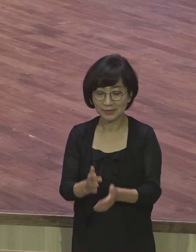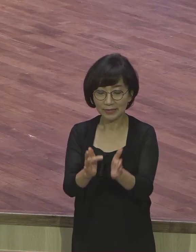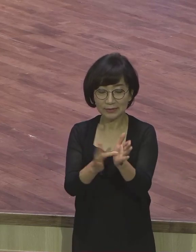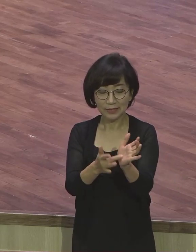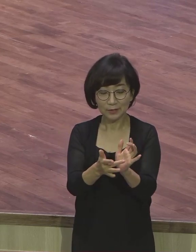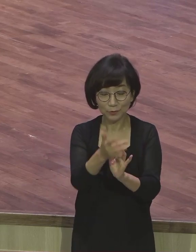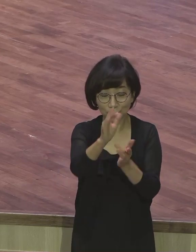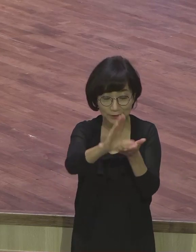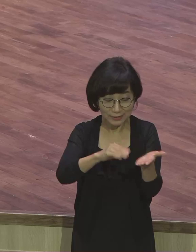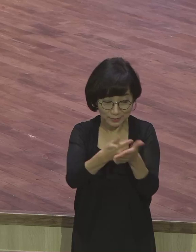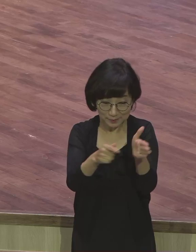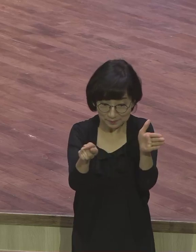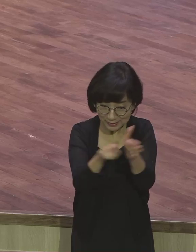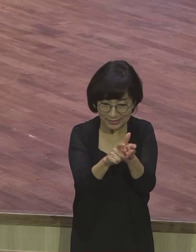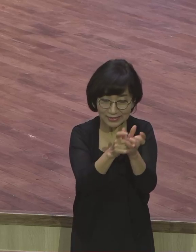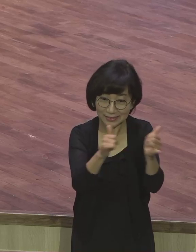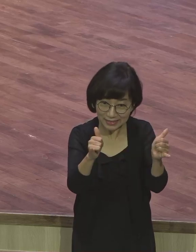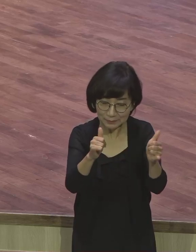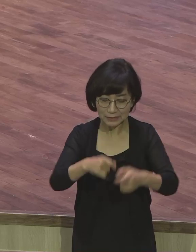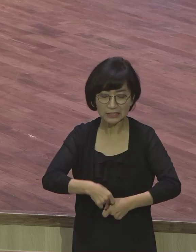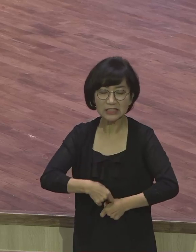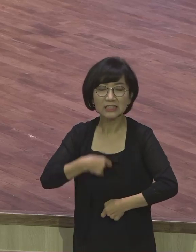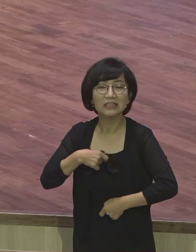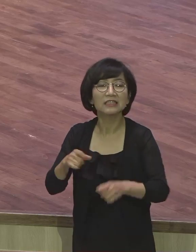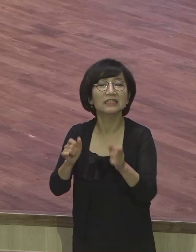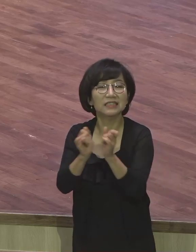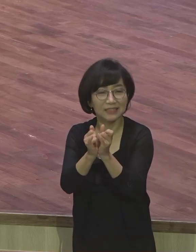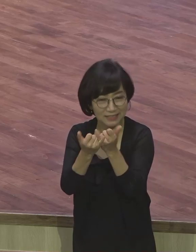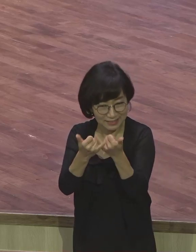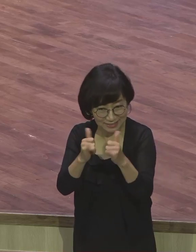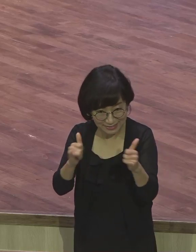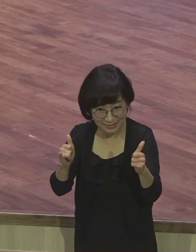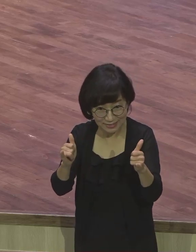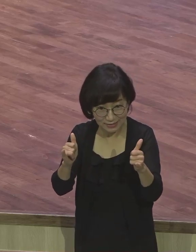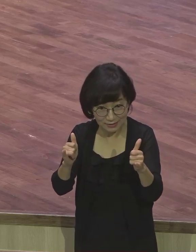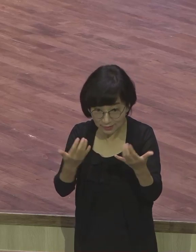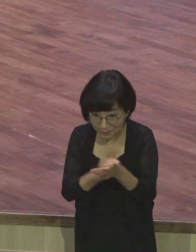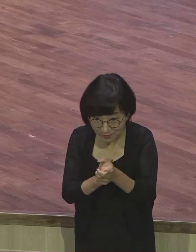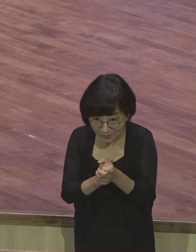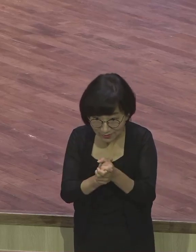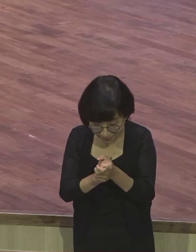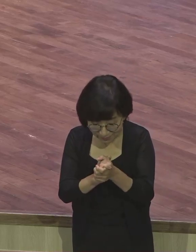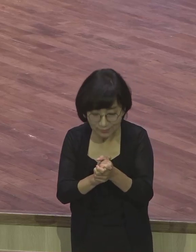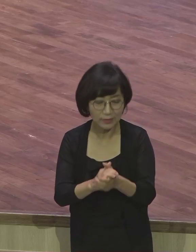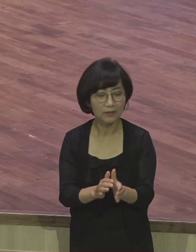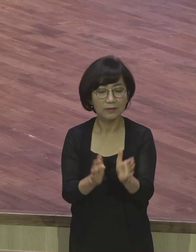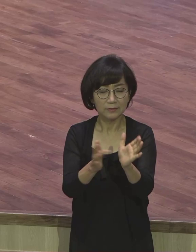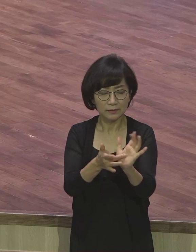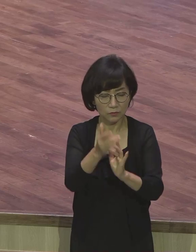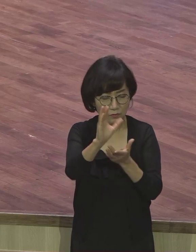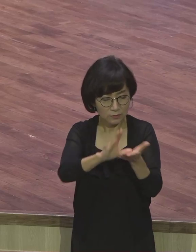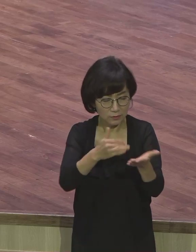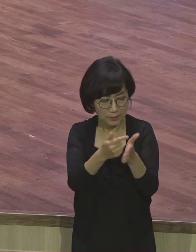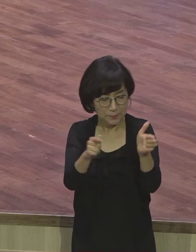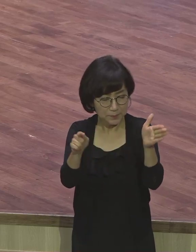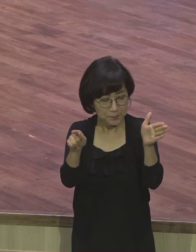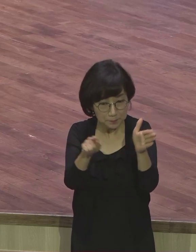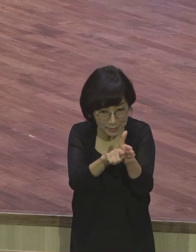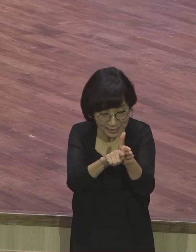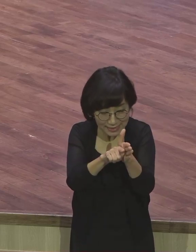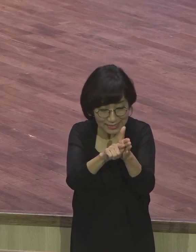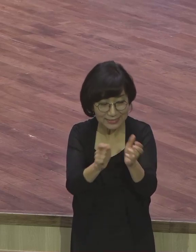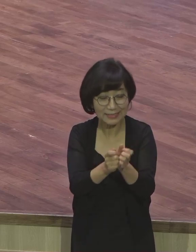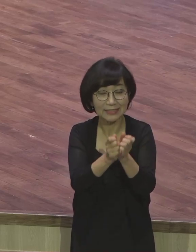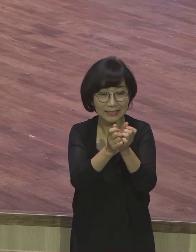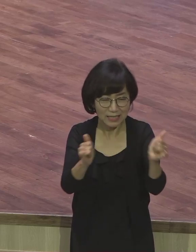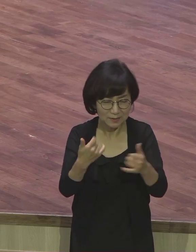사람은 어려운 사람이다. 아멘. 예수 그리스도를 믿는 사람은 이유 없어요. 어떤